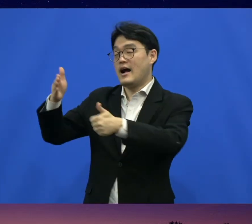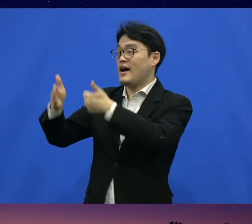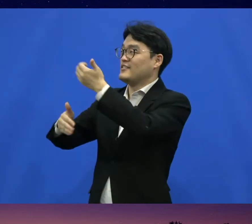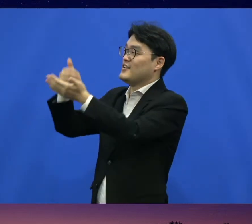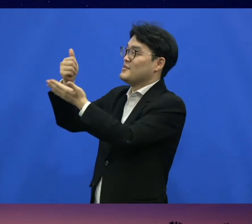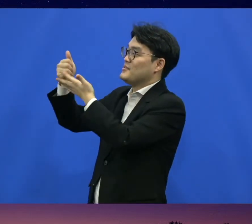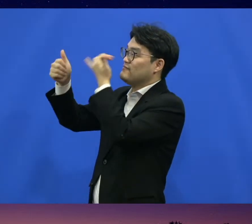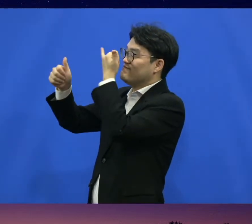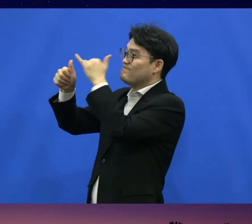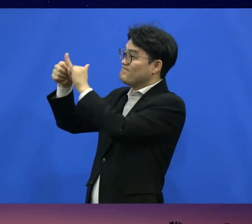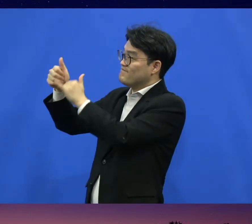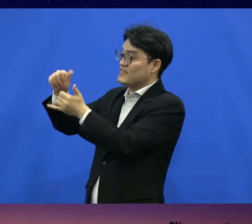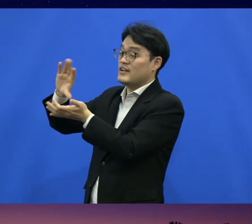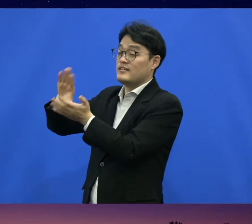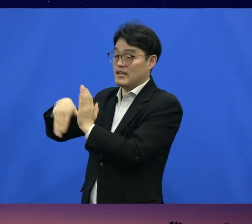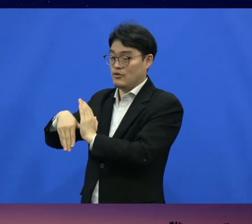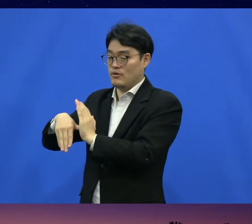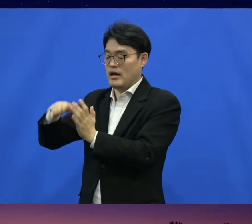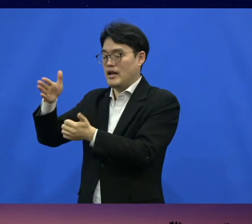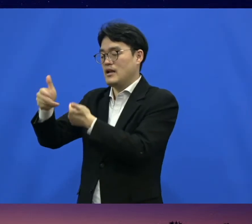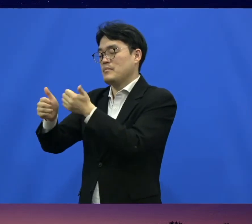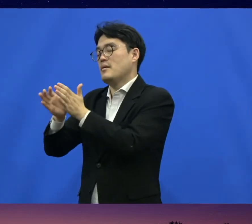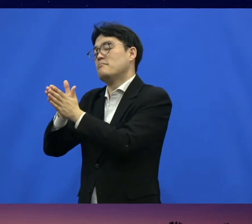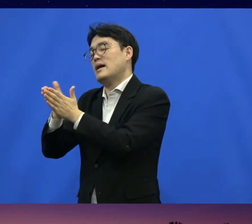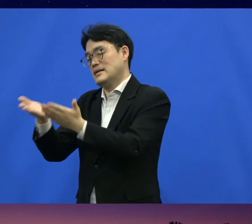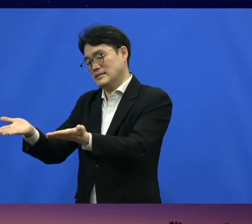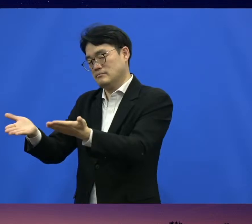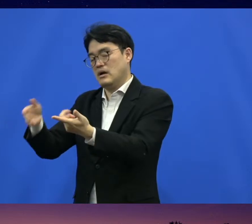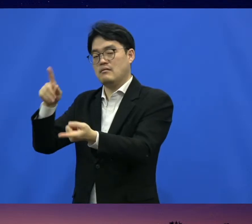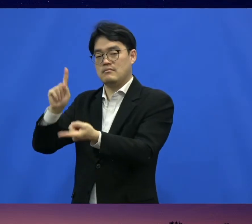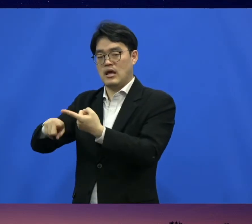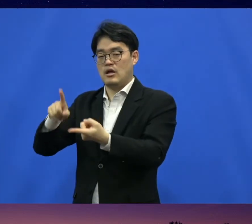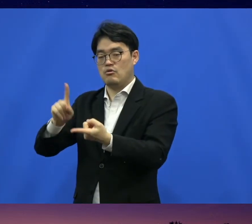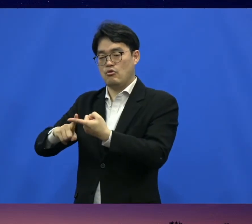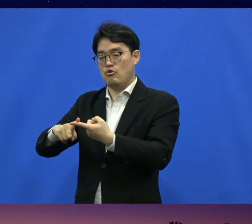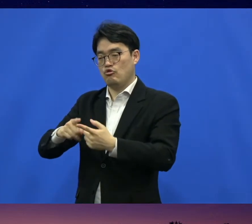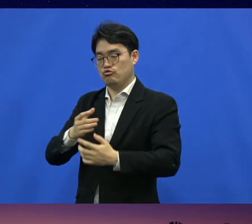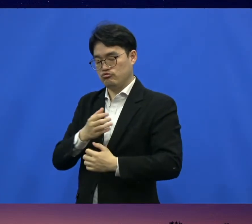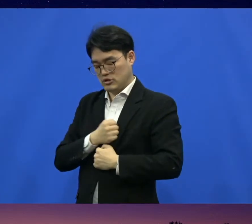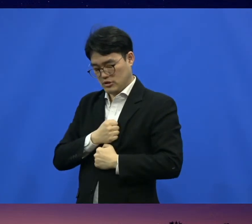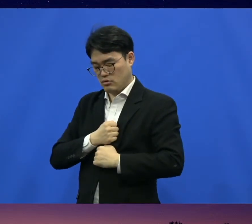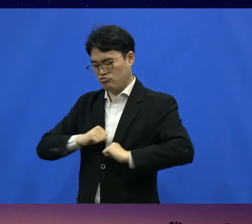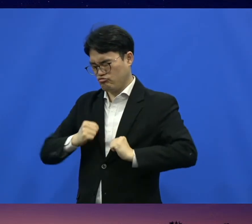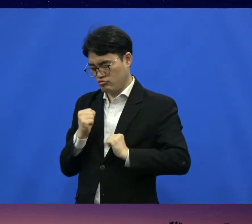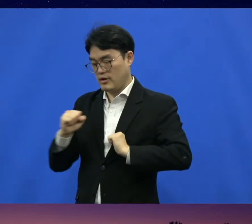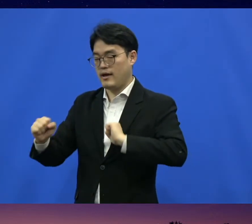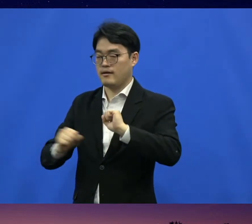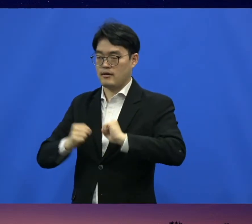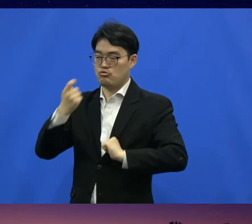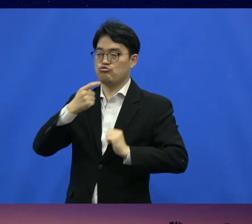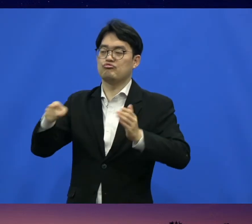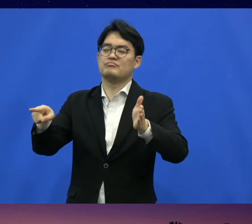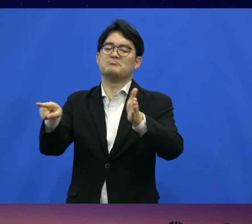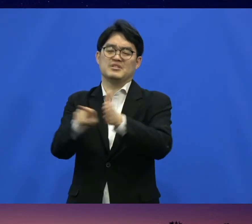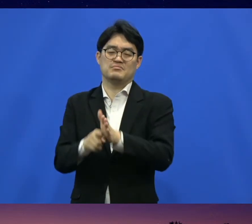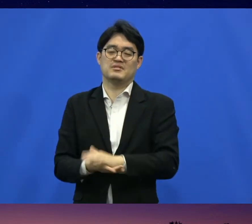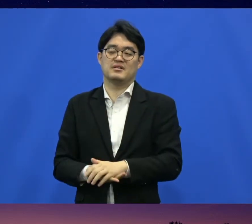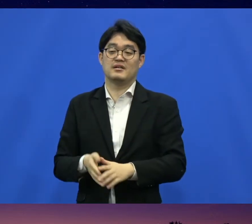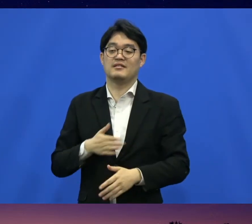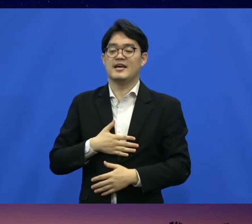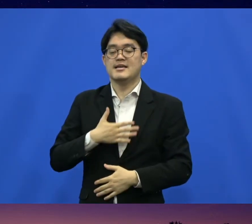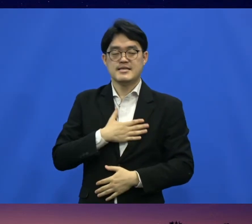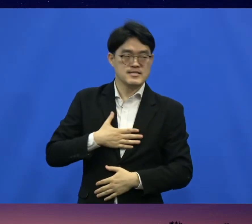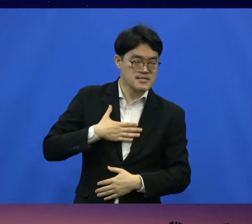때도 하나님의 말씀을 따라 행해야 될 줄로 믿습니다. 내 기분이 중요하지